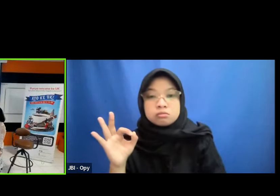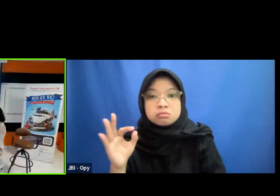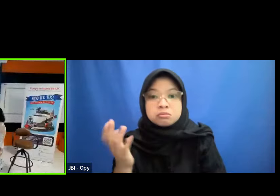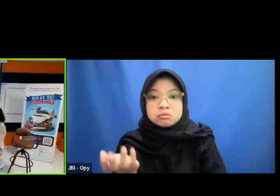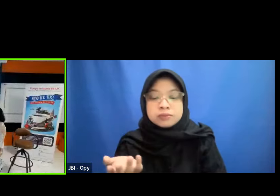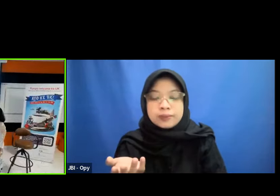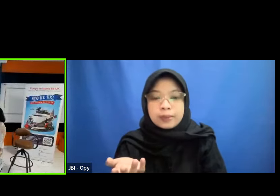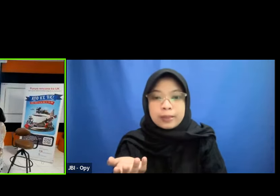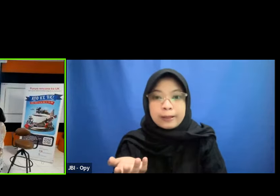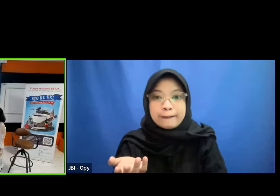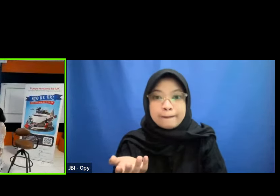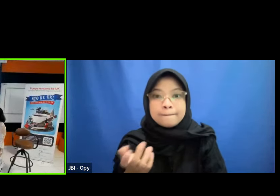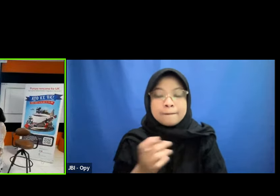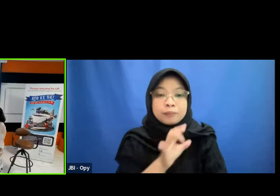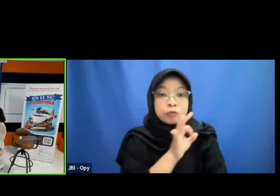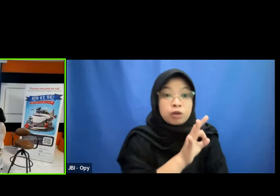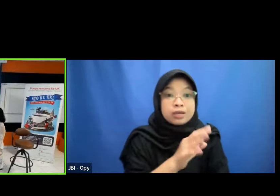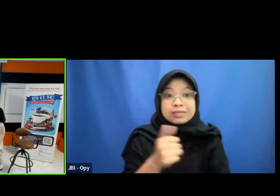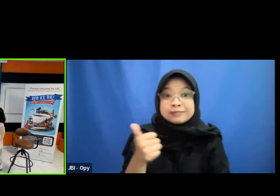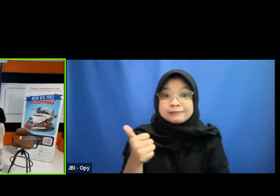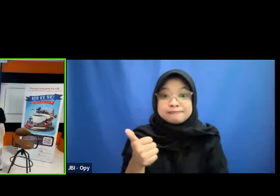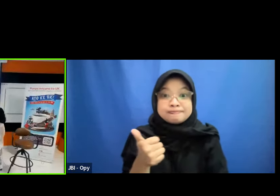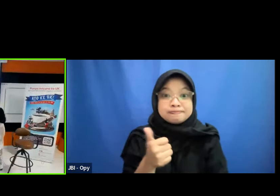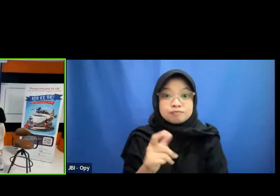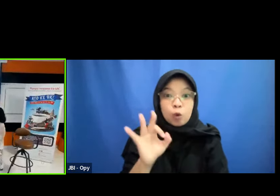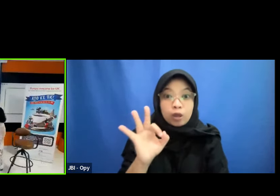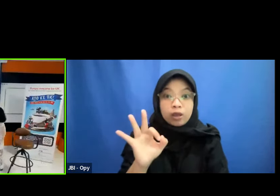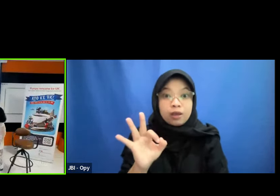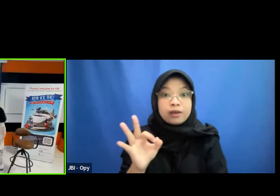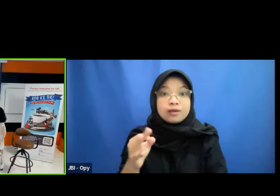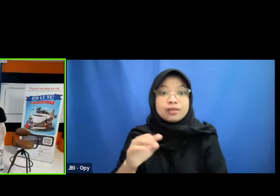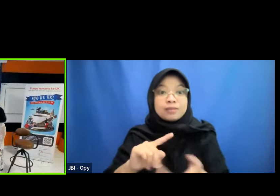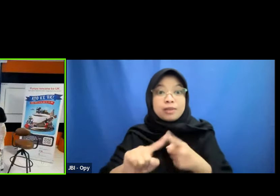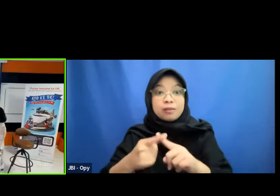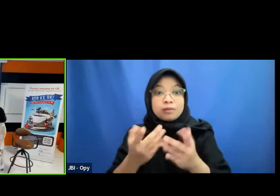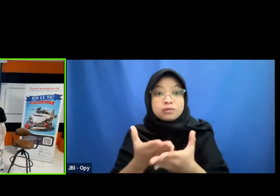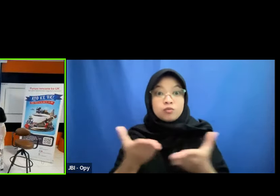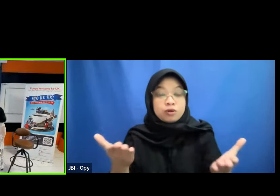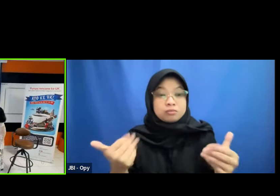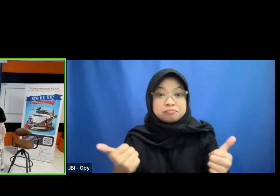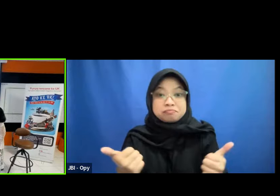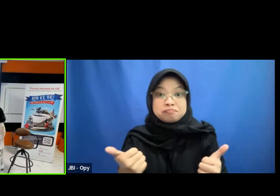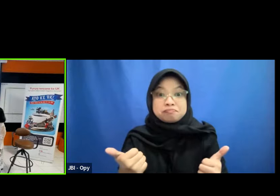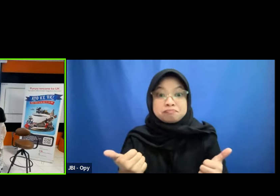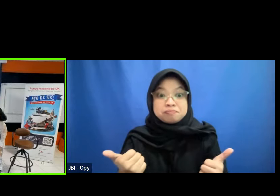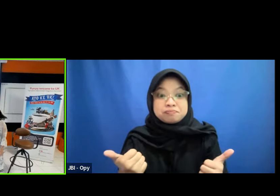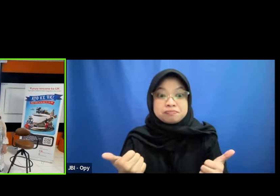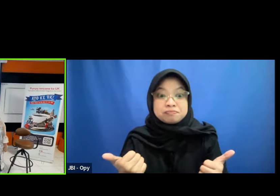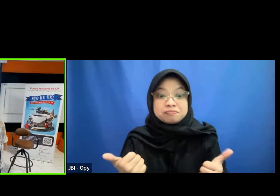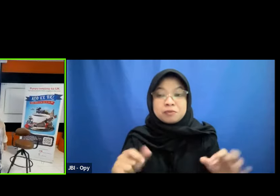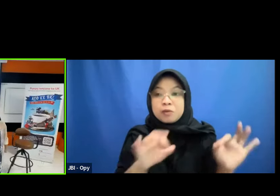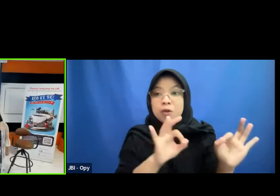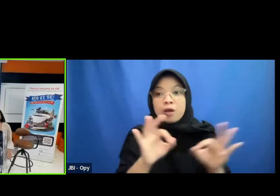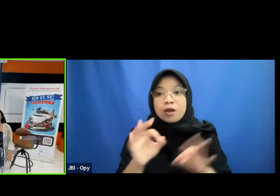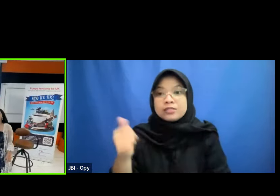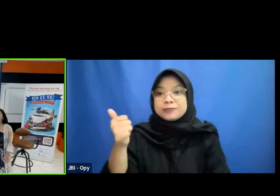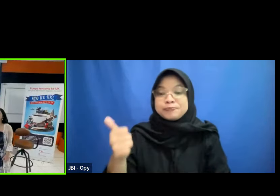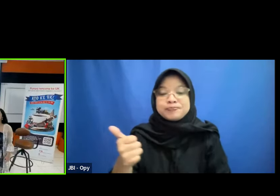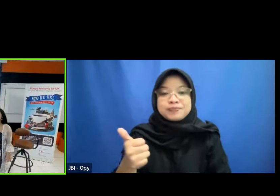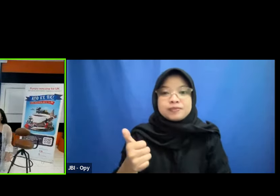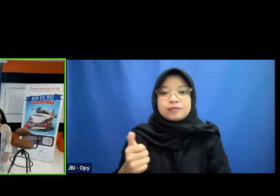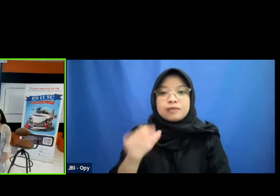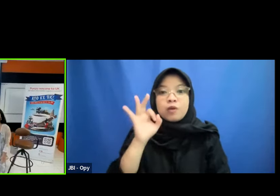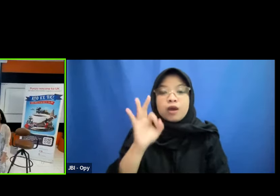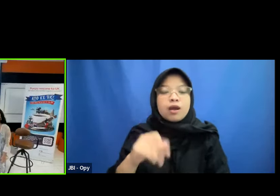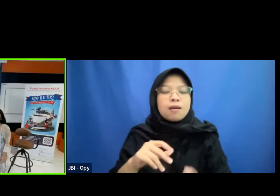oke oke sip Jadi ini udah oke ya teman-teman begini ya Oke sip e